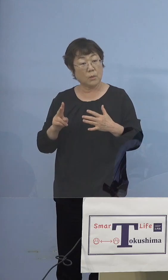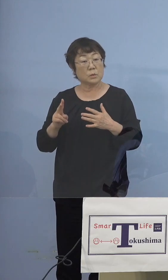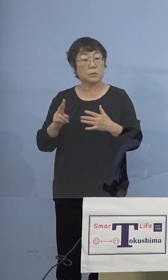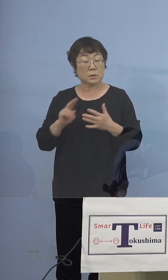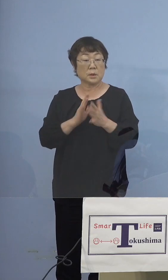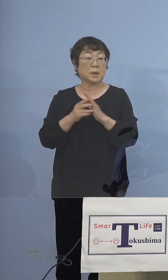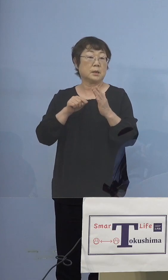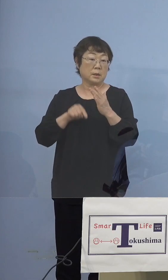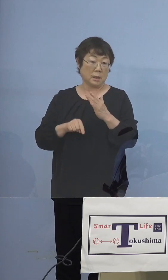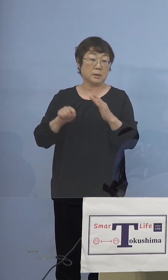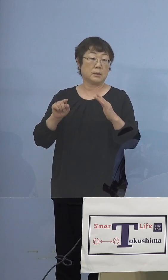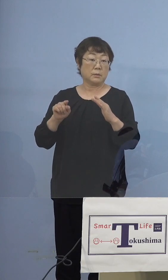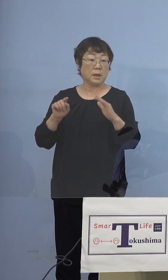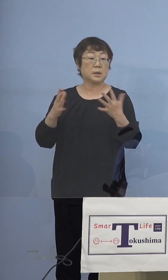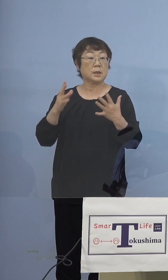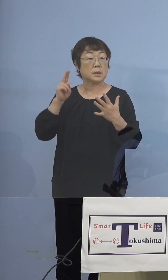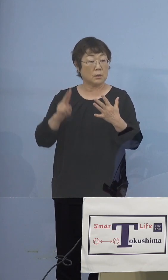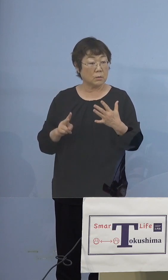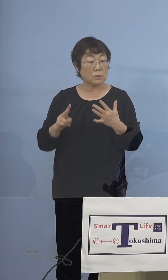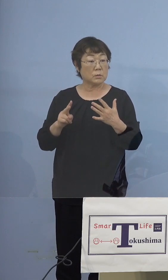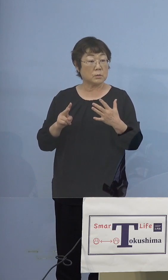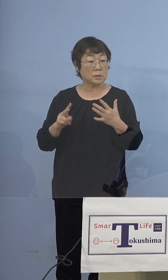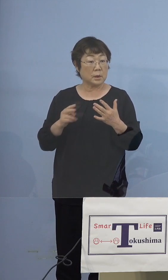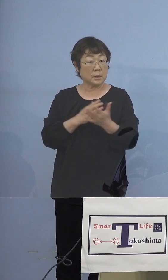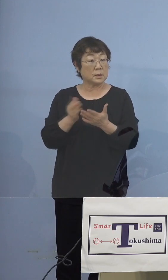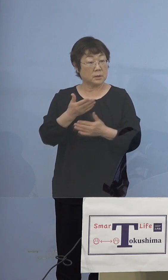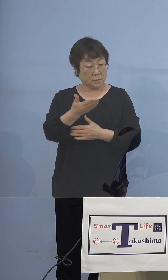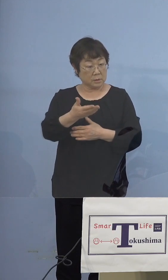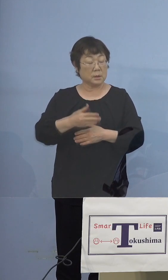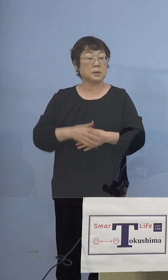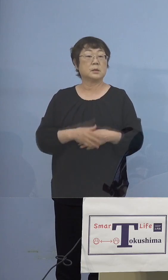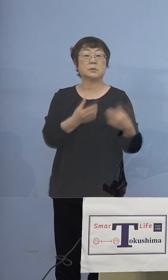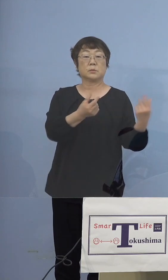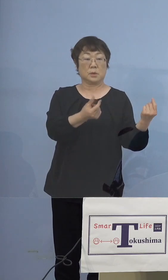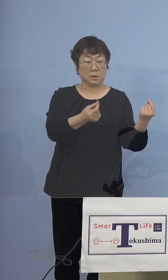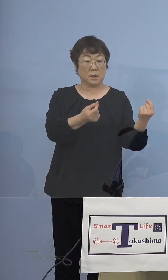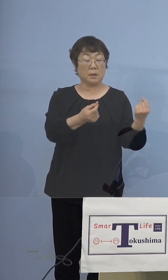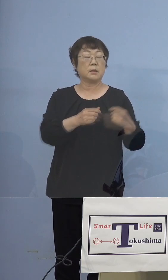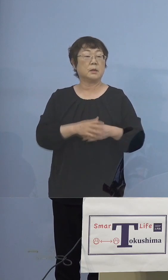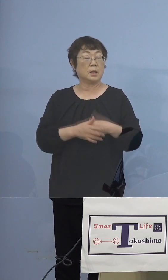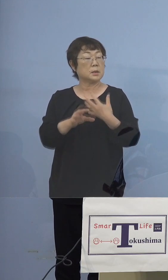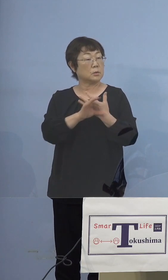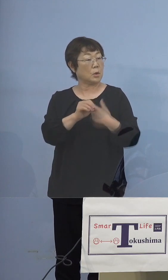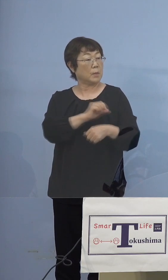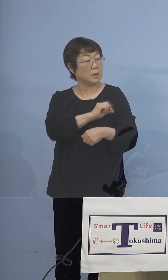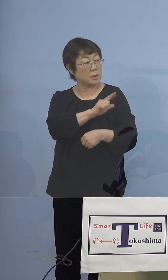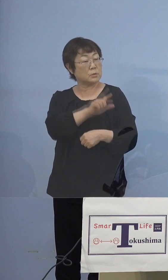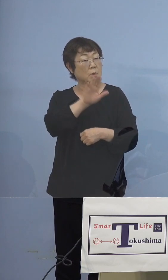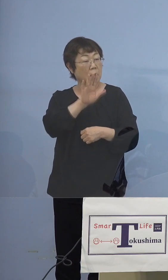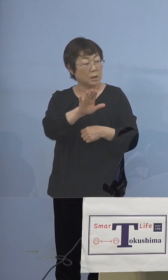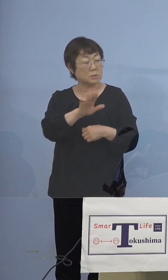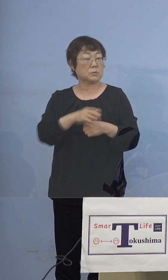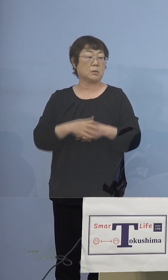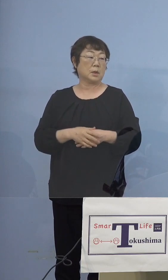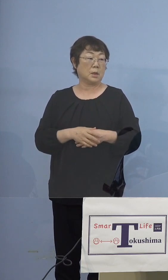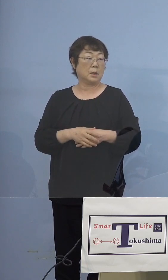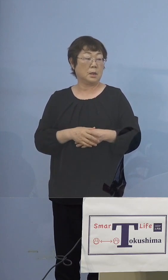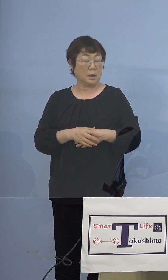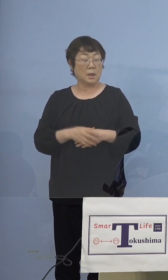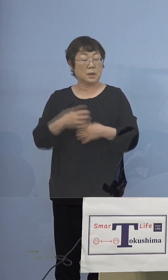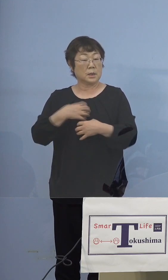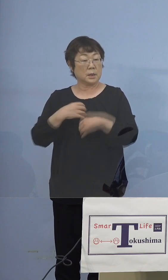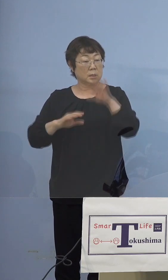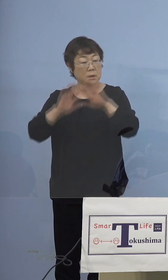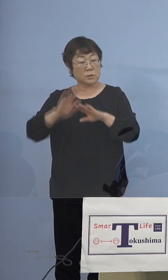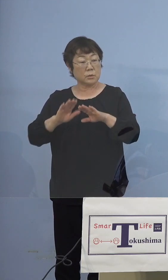そういう副反応に関して重篤な、 そうです ね。熱が出るところあるでしょうけども、いわゆるちょっと危険な状態のような